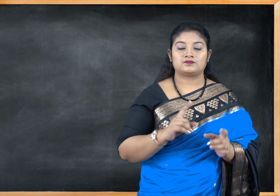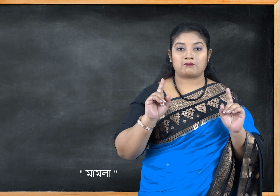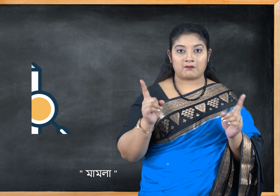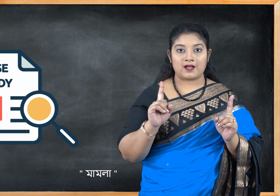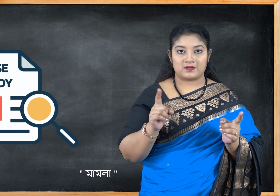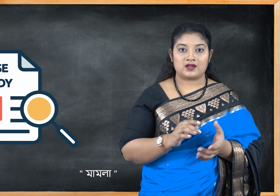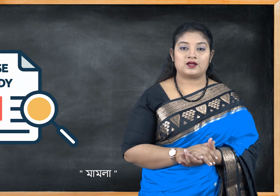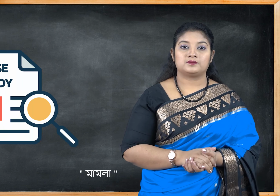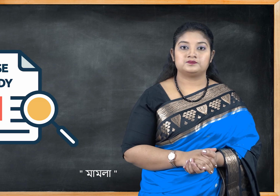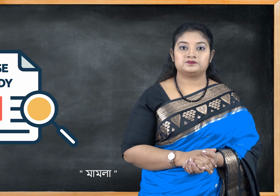মামলা,